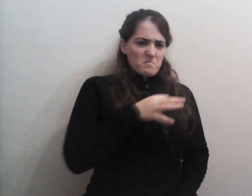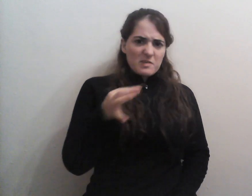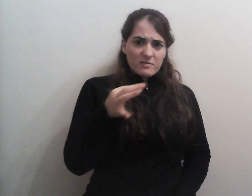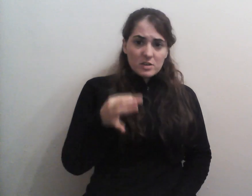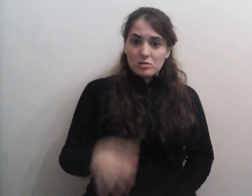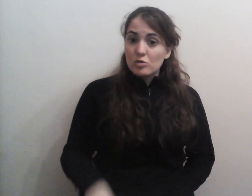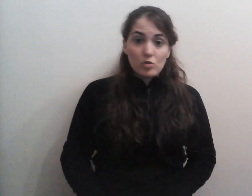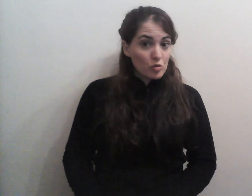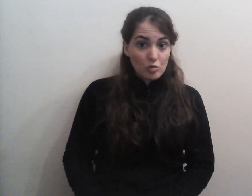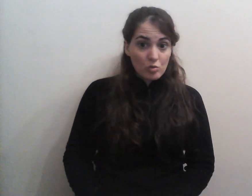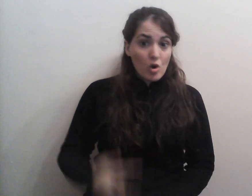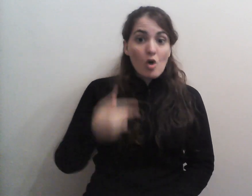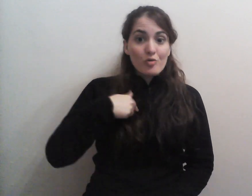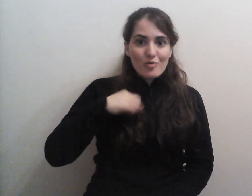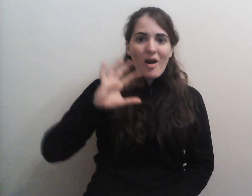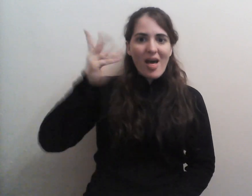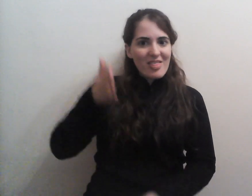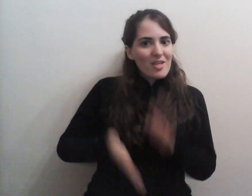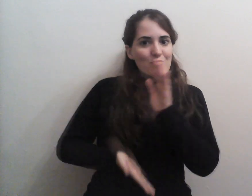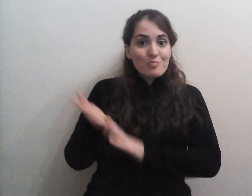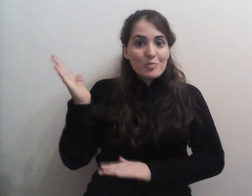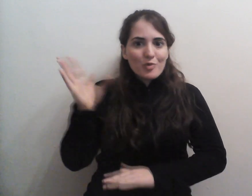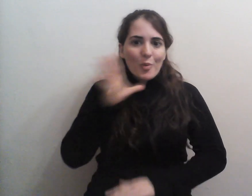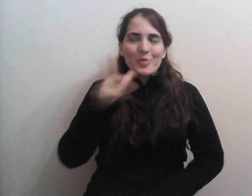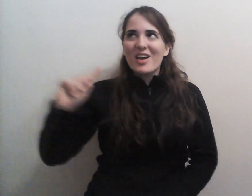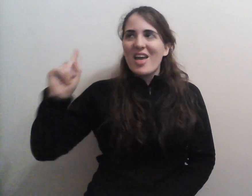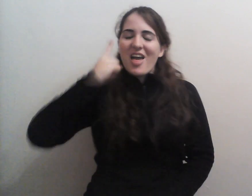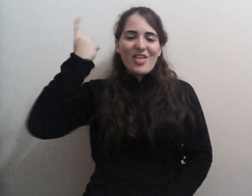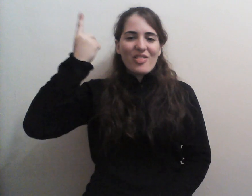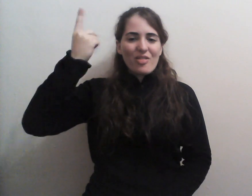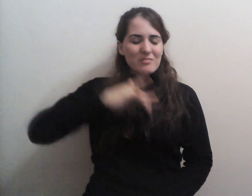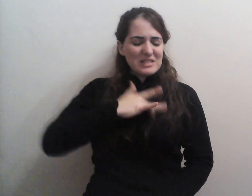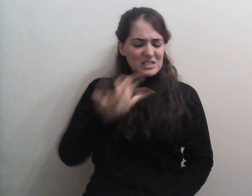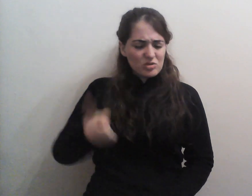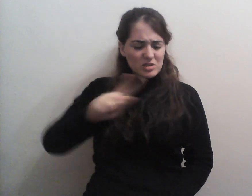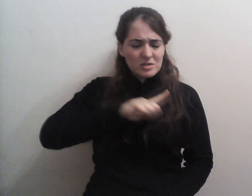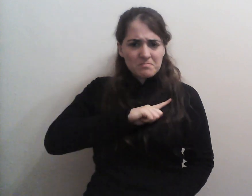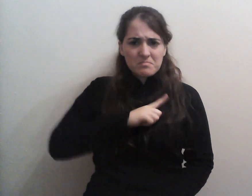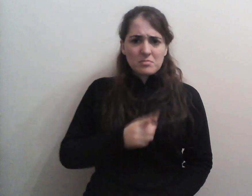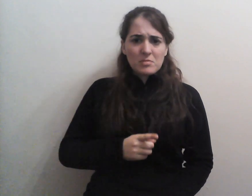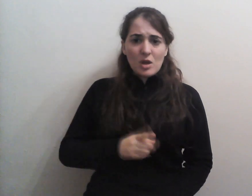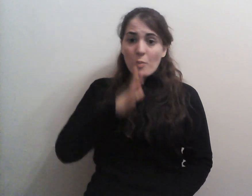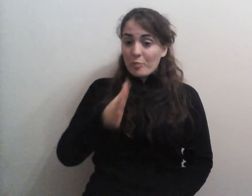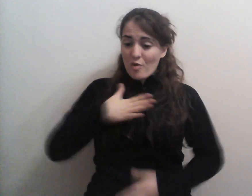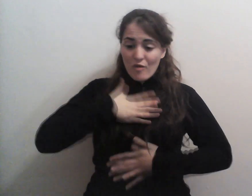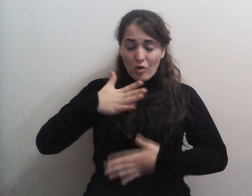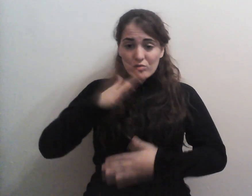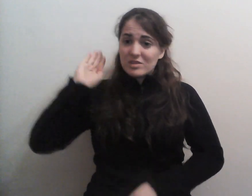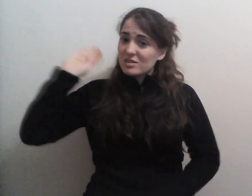porque Dios ha tenido misericordia de ti conforme a su buena voluntad. Dios te permitió nacer